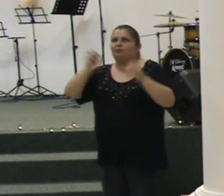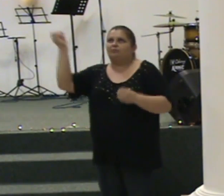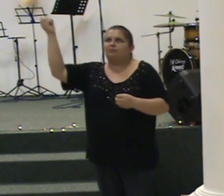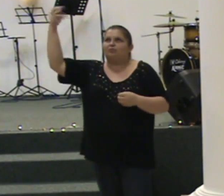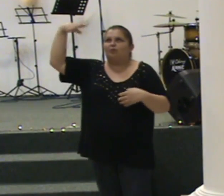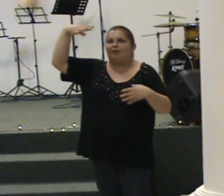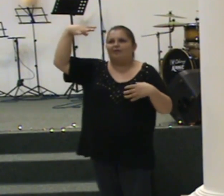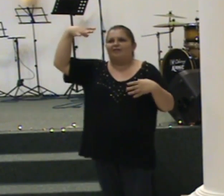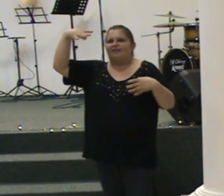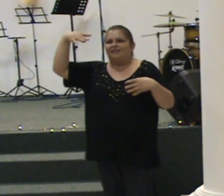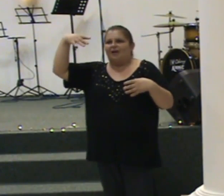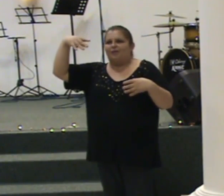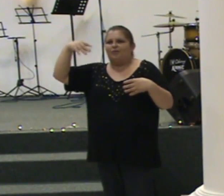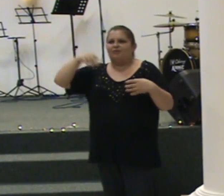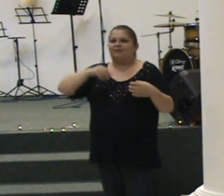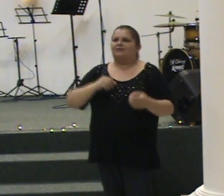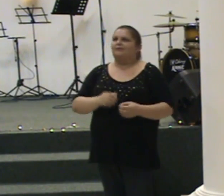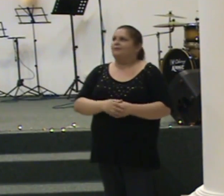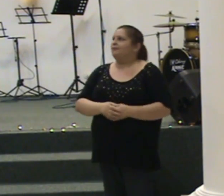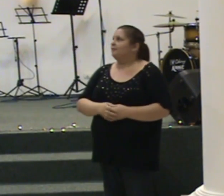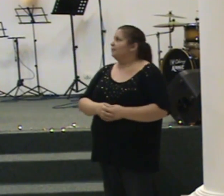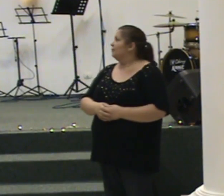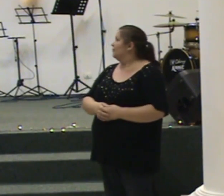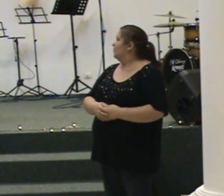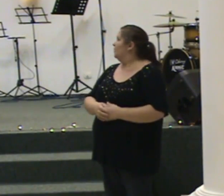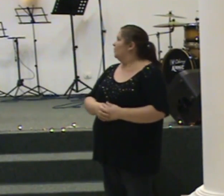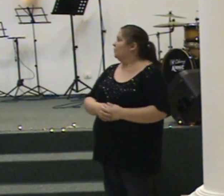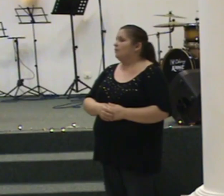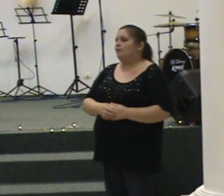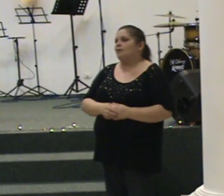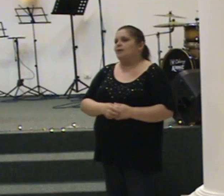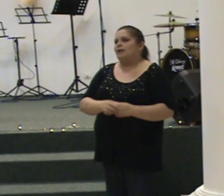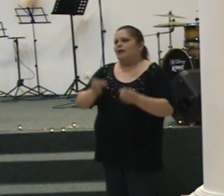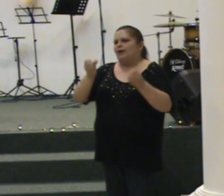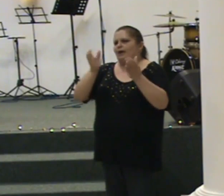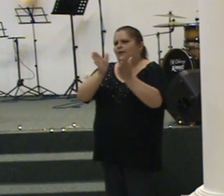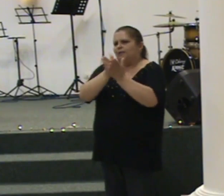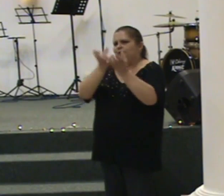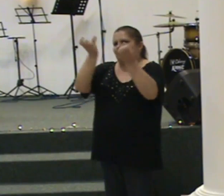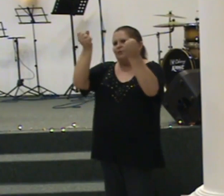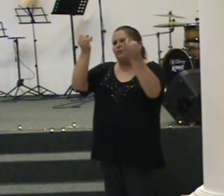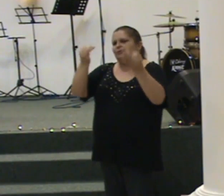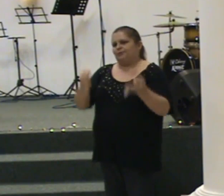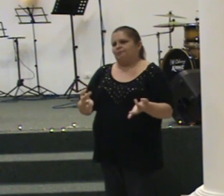luz, né? Ele chama aqui as luminárias, né? Então a palavra diz o quê?